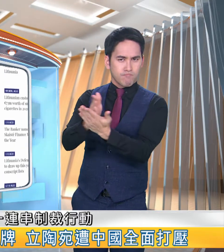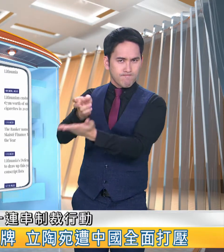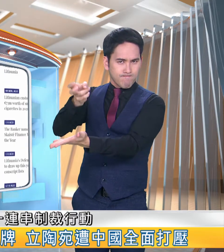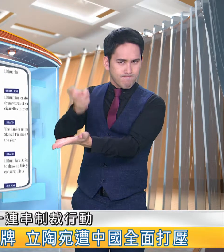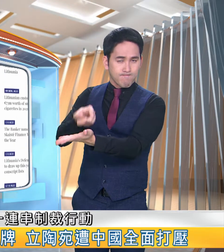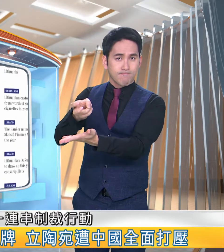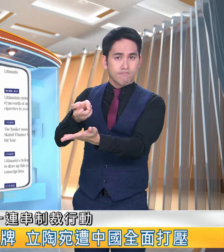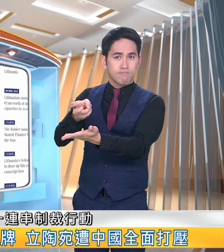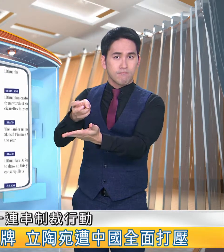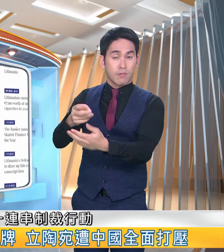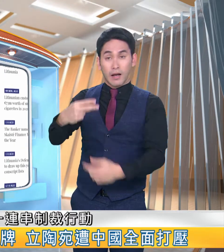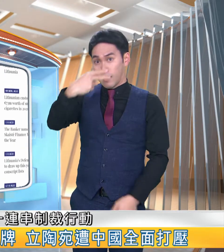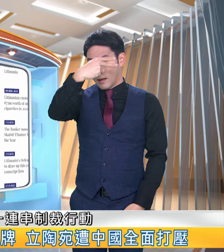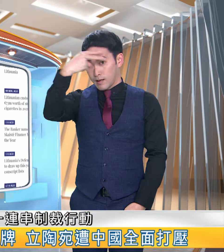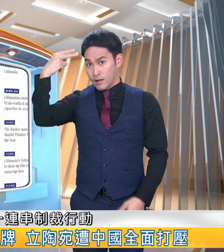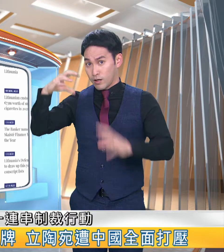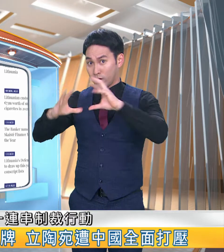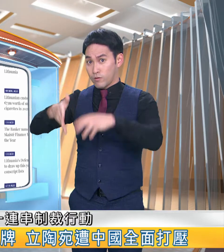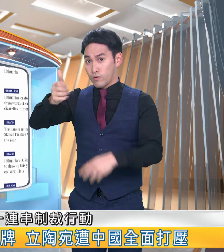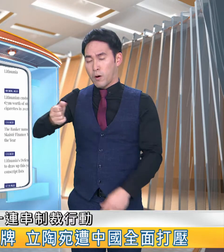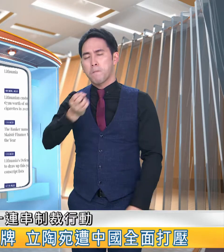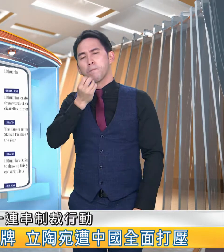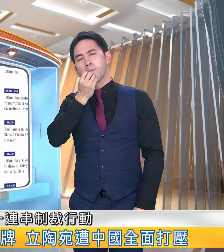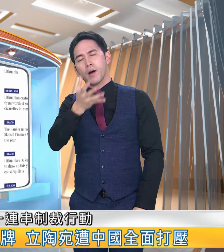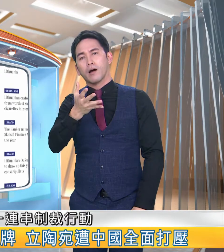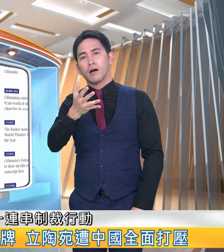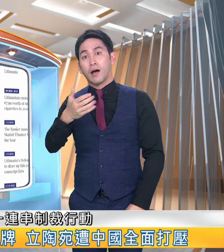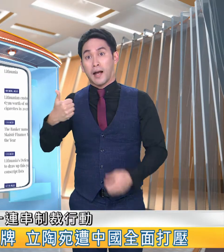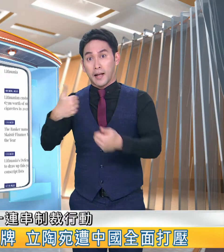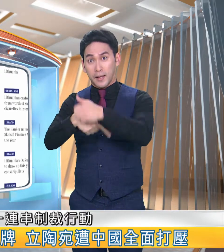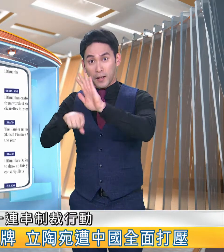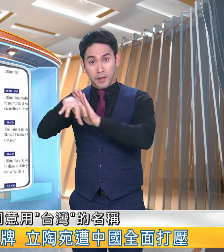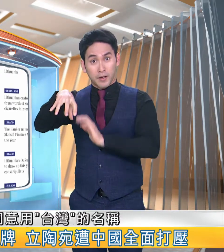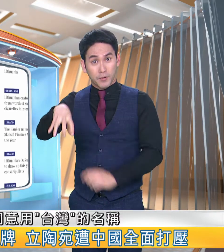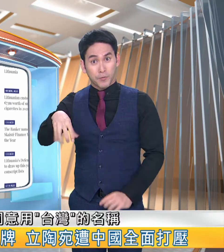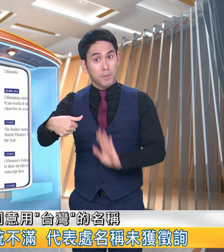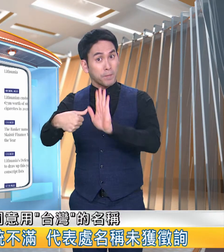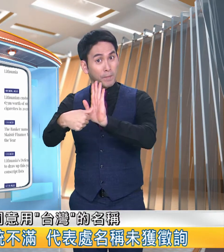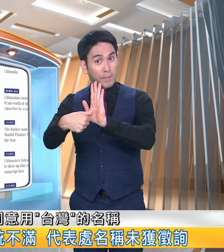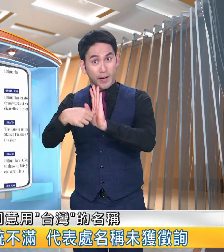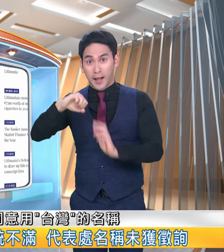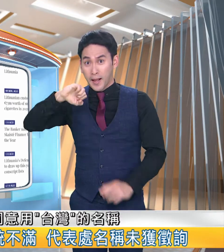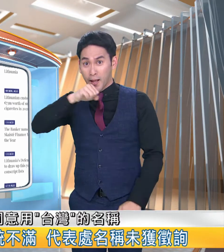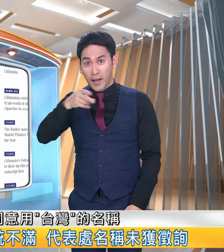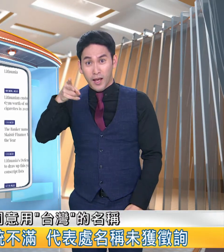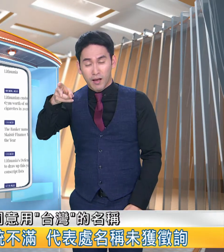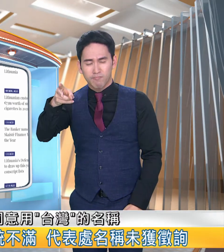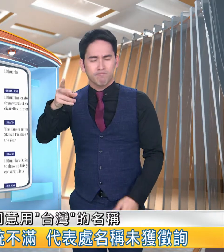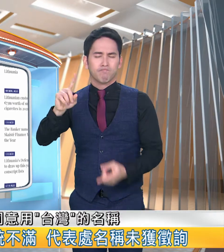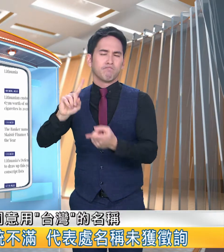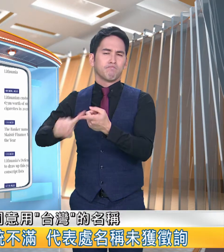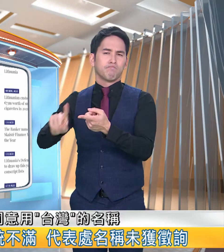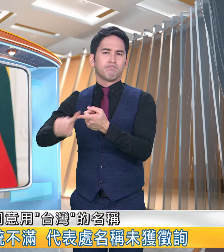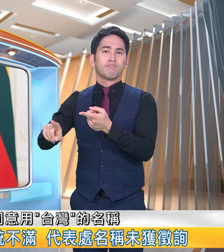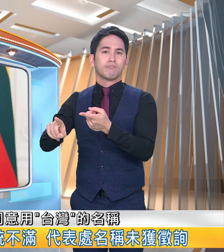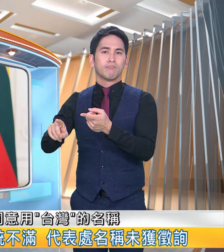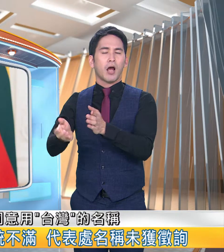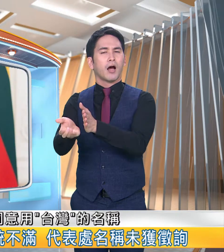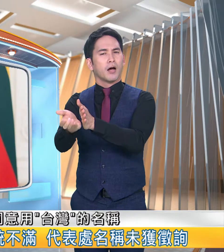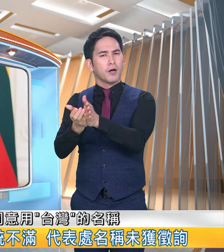宛展开了一连串制裁行动。立陶宛总统说，同意用台湾的名称设立代表处是个错